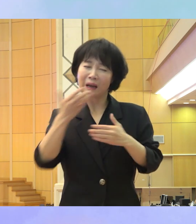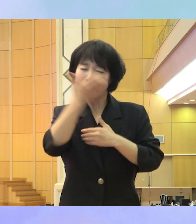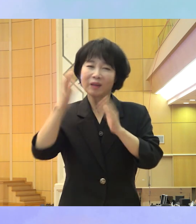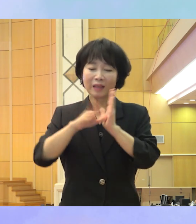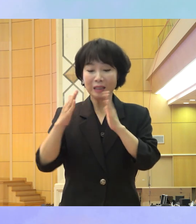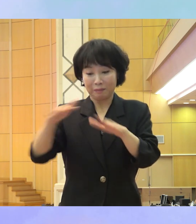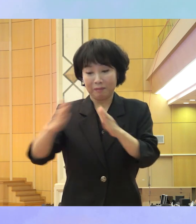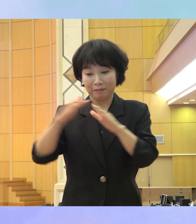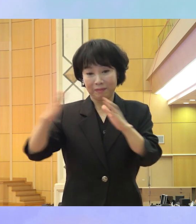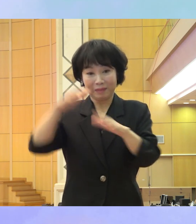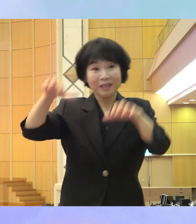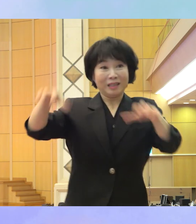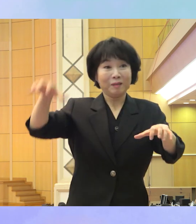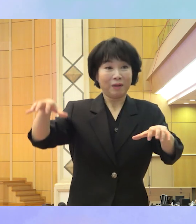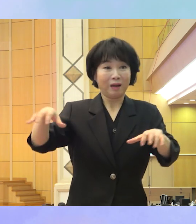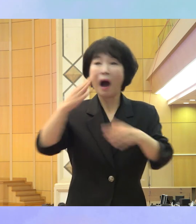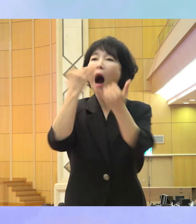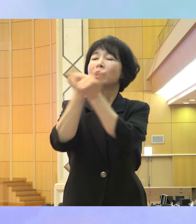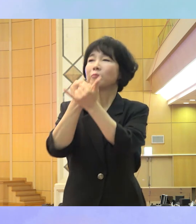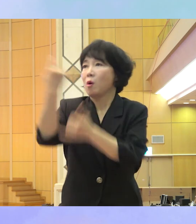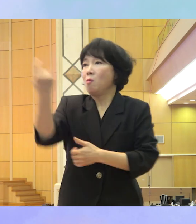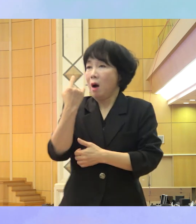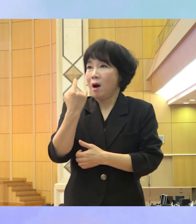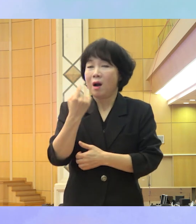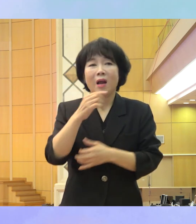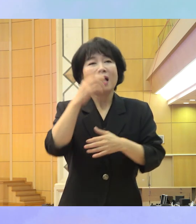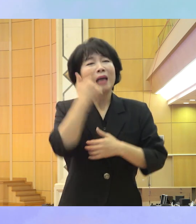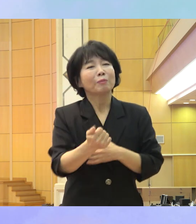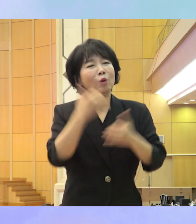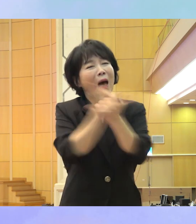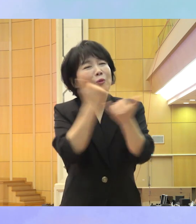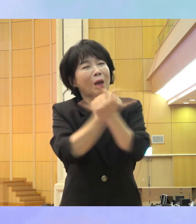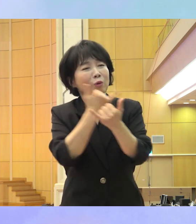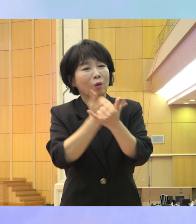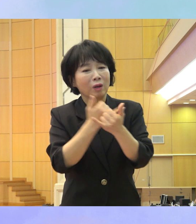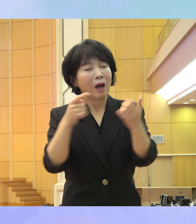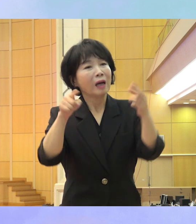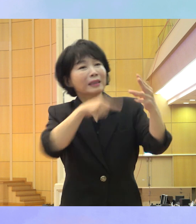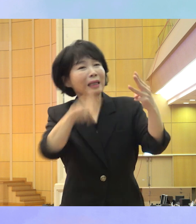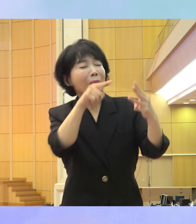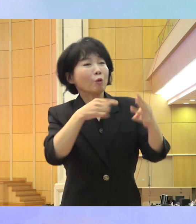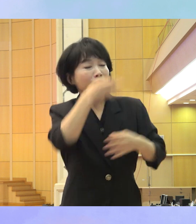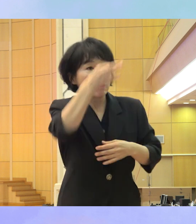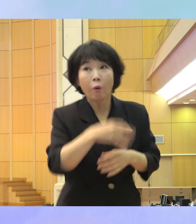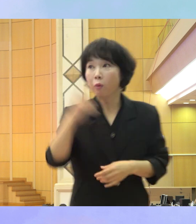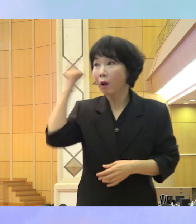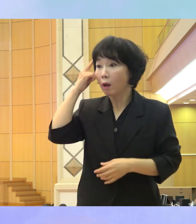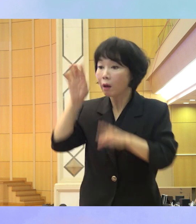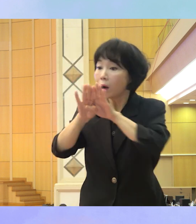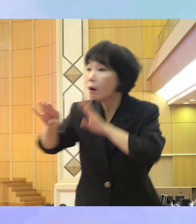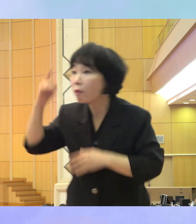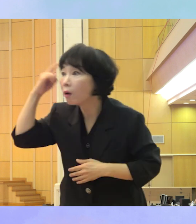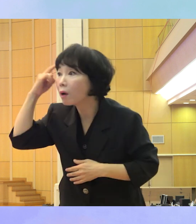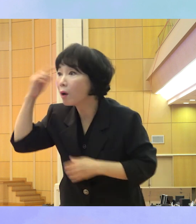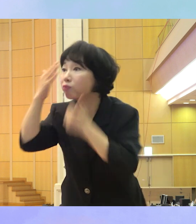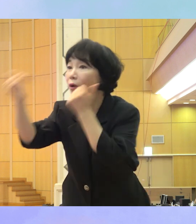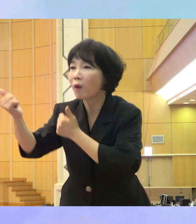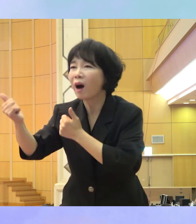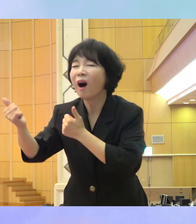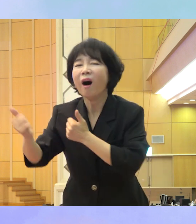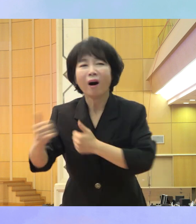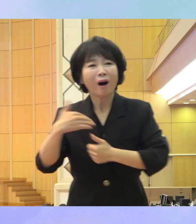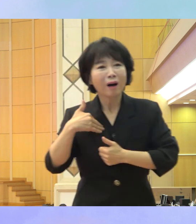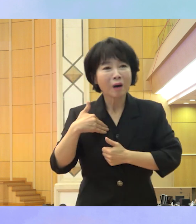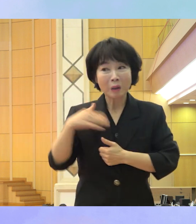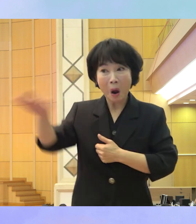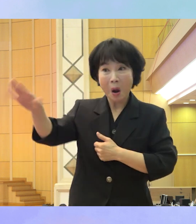옆집에 사니까 삼촌 삼촌 그렇게 불렀어요. 창 물고 왜요? 그랬더니 닭 좀